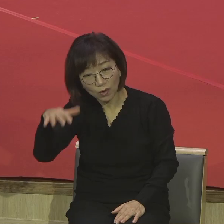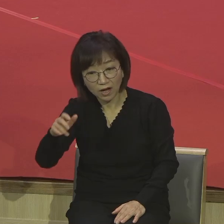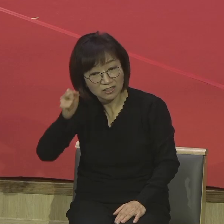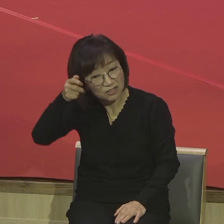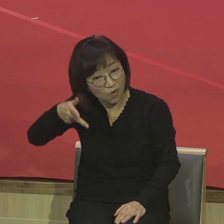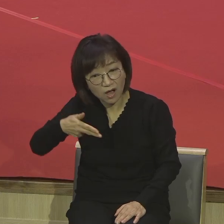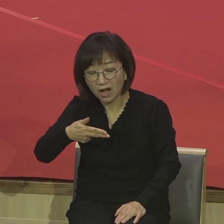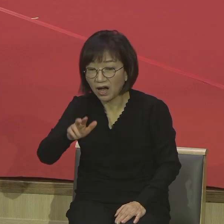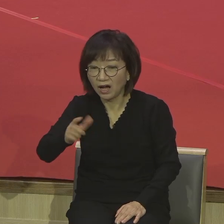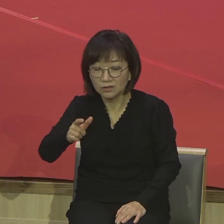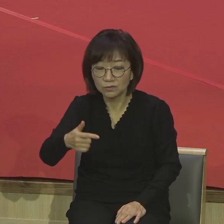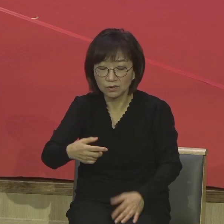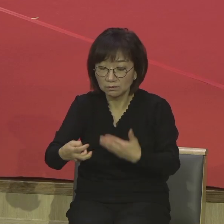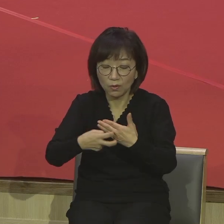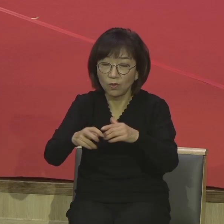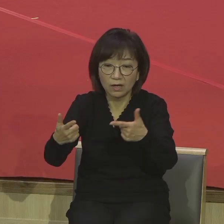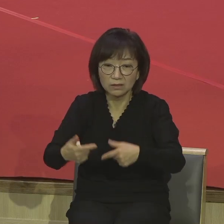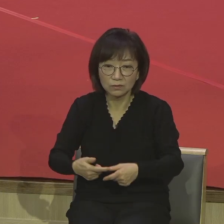아니고 마구간.